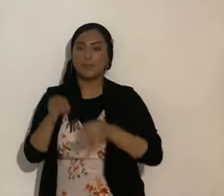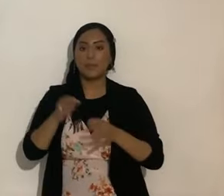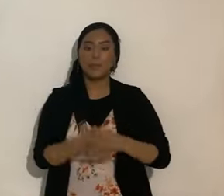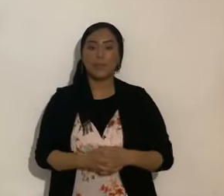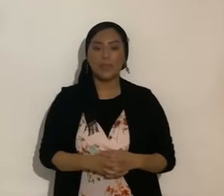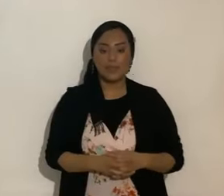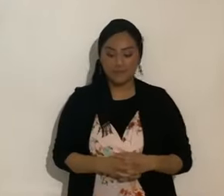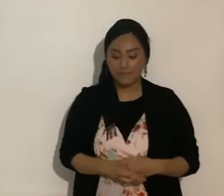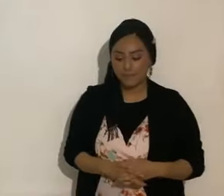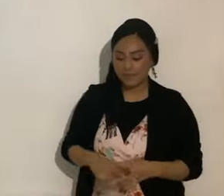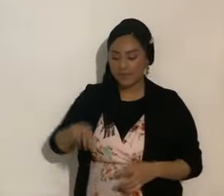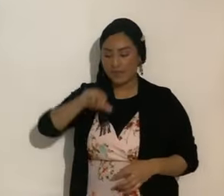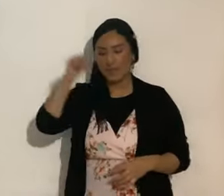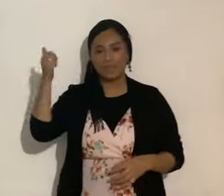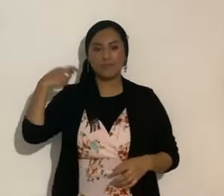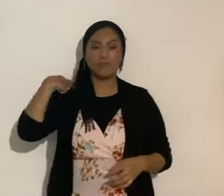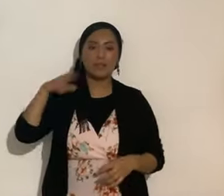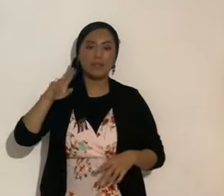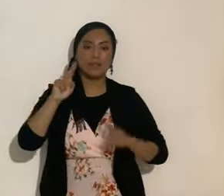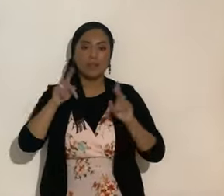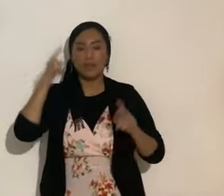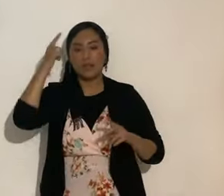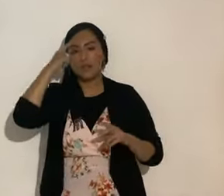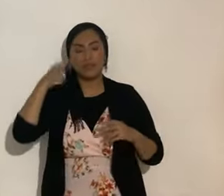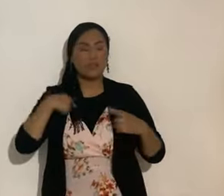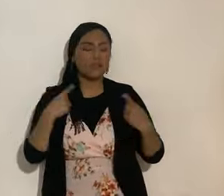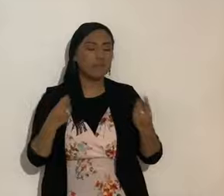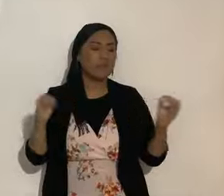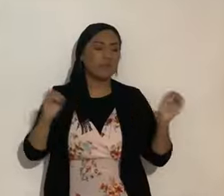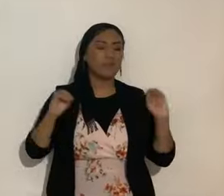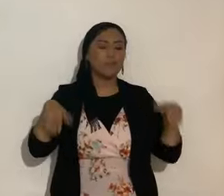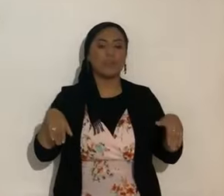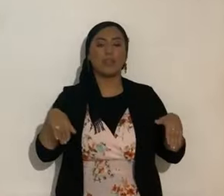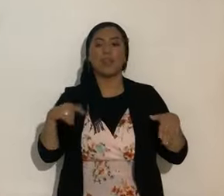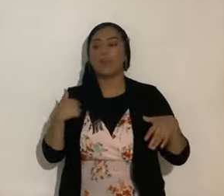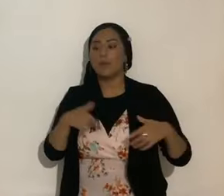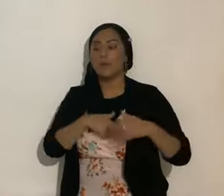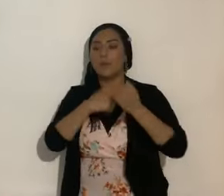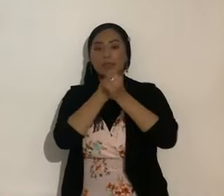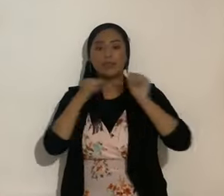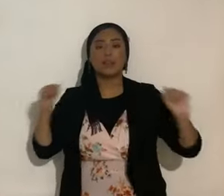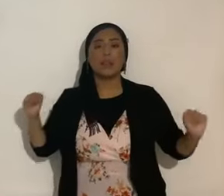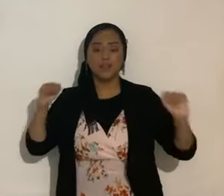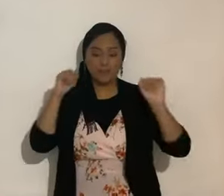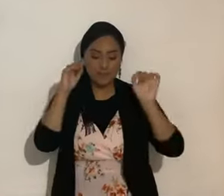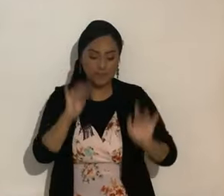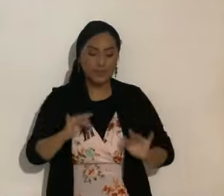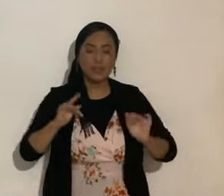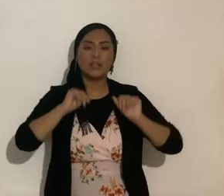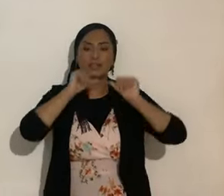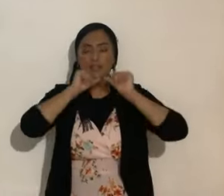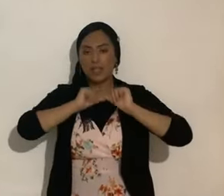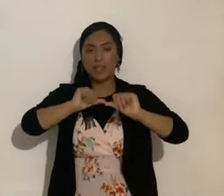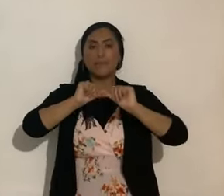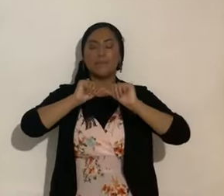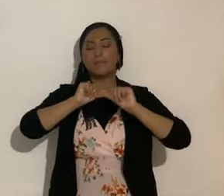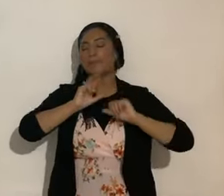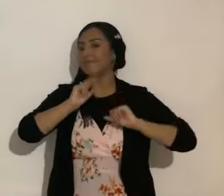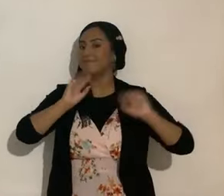en las denominaciones se ha utilizado para decir, no hacemos nada, ya somos salvos por gracia, somos salvos, siempre salvos. No, no es